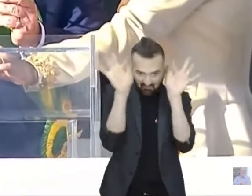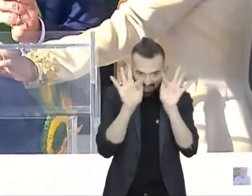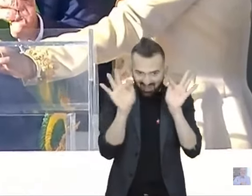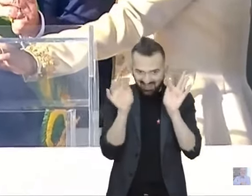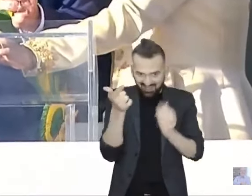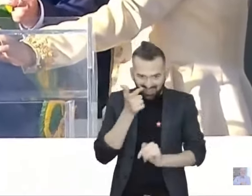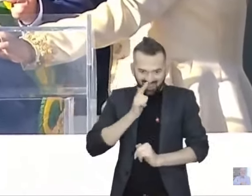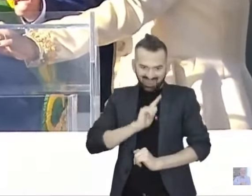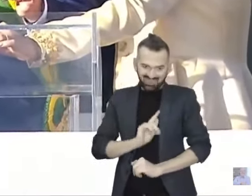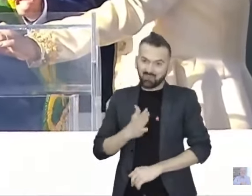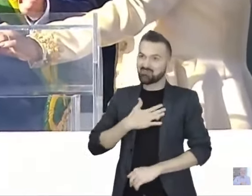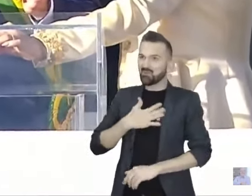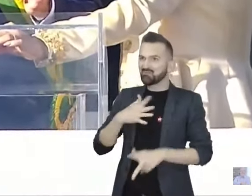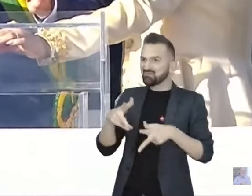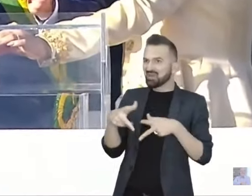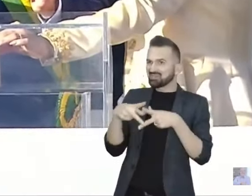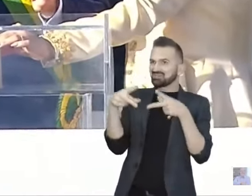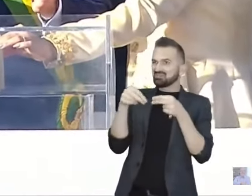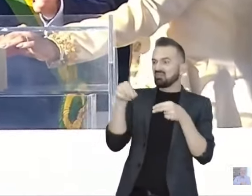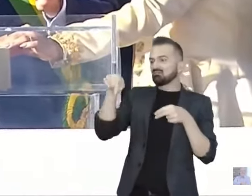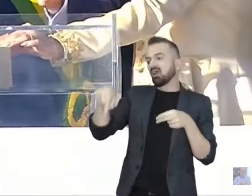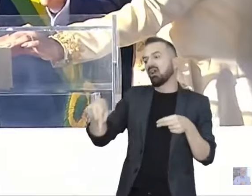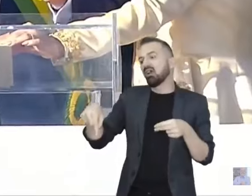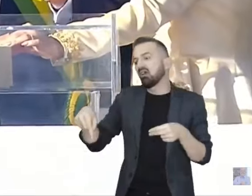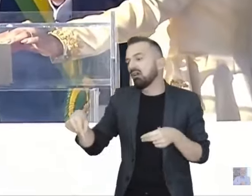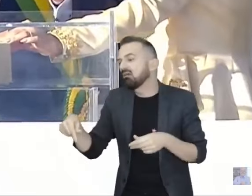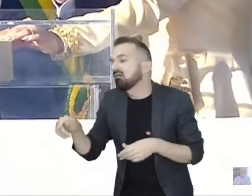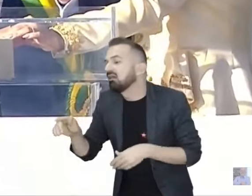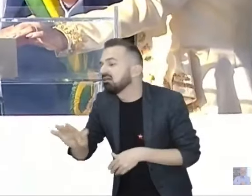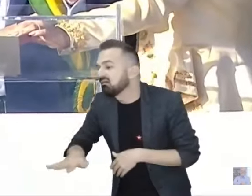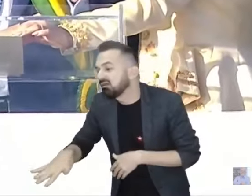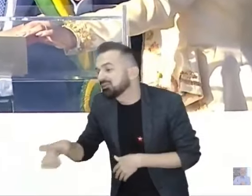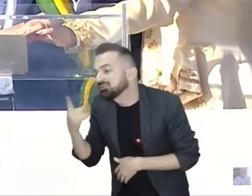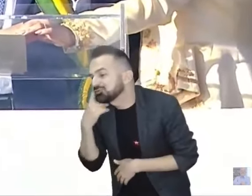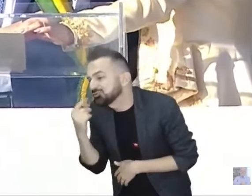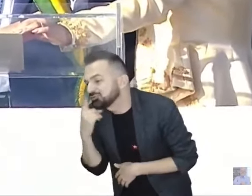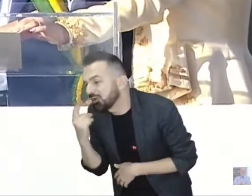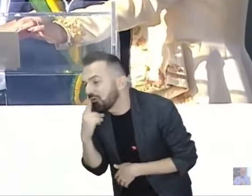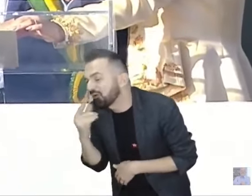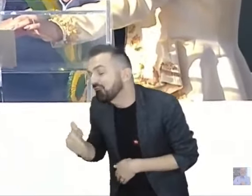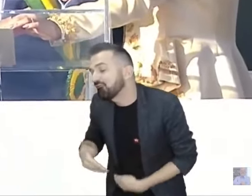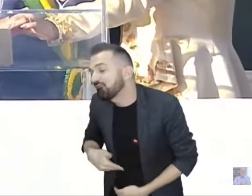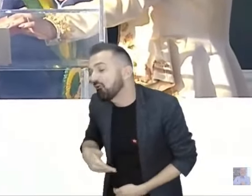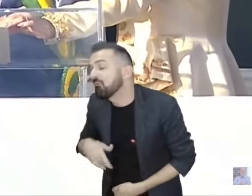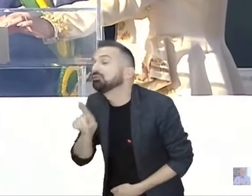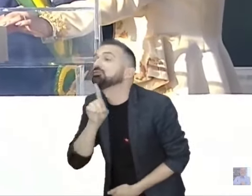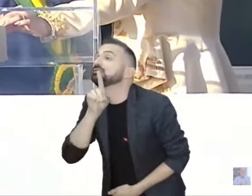presente e a criança que chora de fome na noite de Natal.